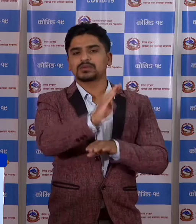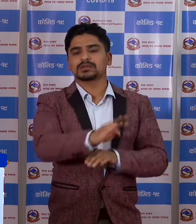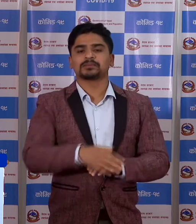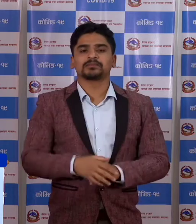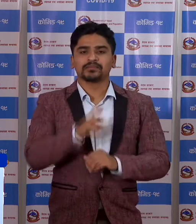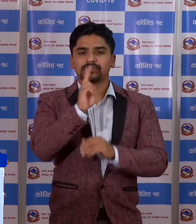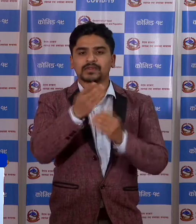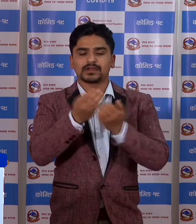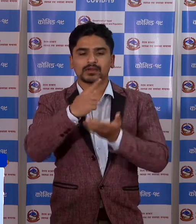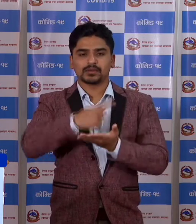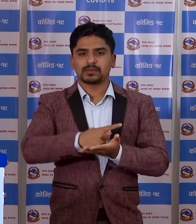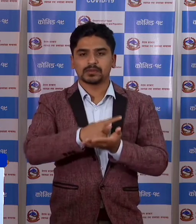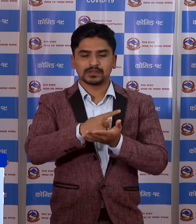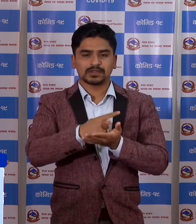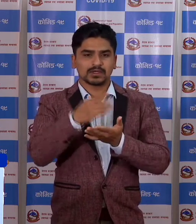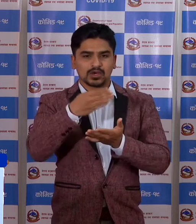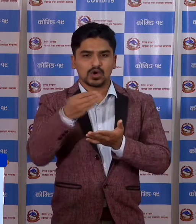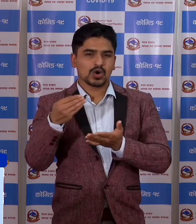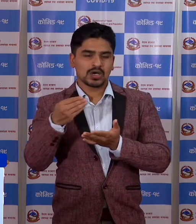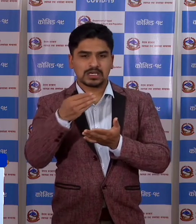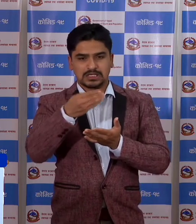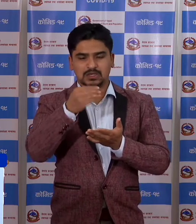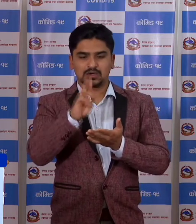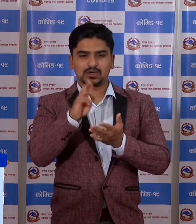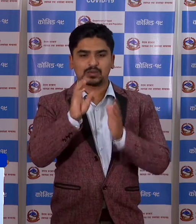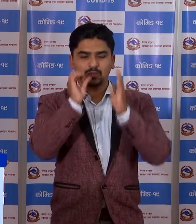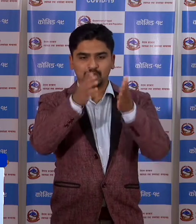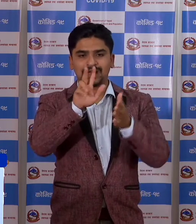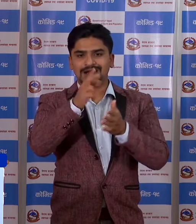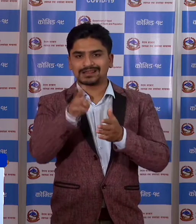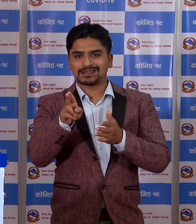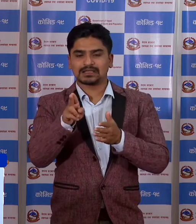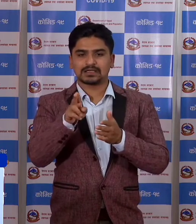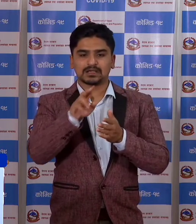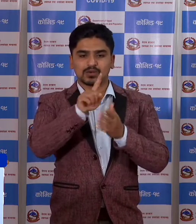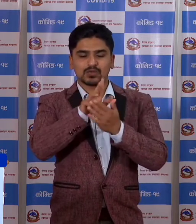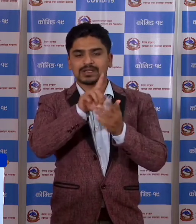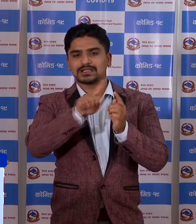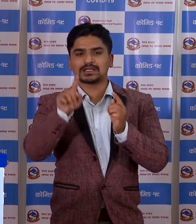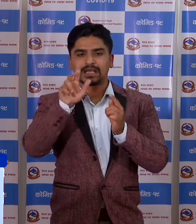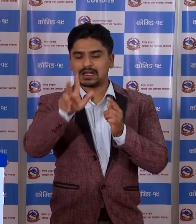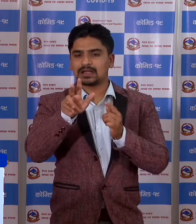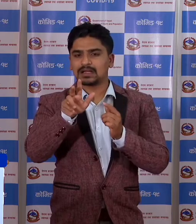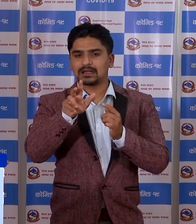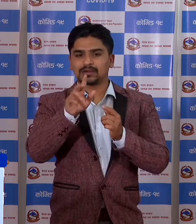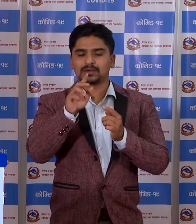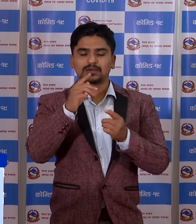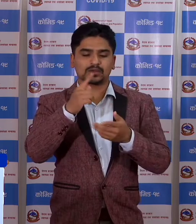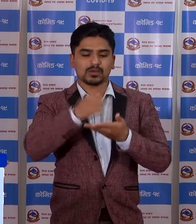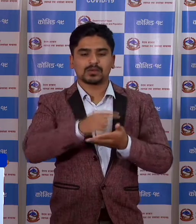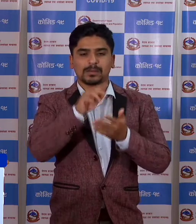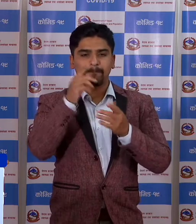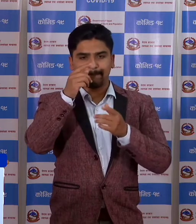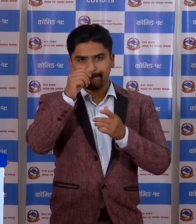हुनुहुन्छ। त्यस्तै गरी कपिलवस्तुकै हरिहरपुरका 8 जना 19 देखि 38 वर्षीय पुरुष, कपिलवस्तु महाराजगञ्जका 2 जना